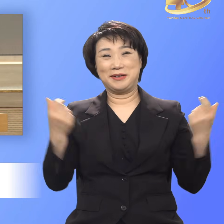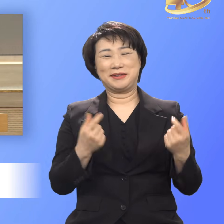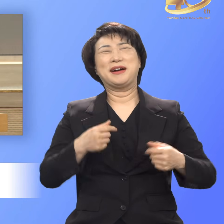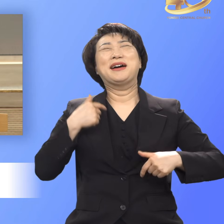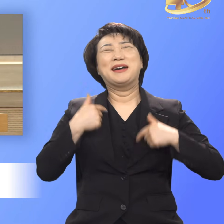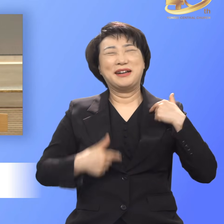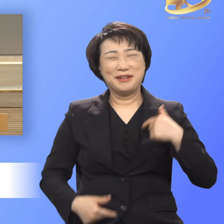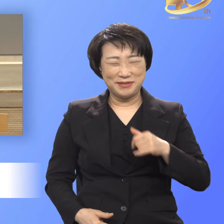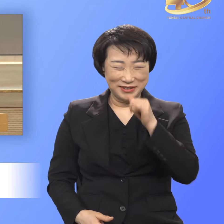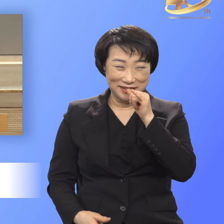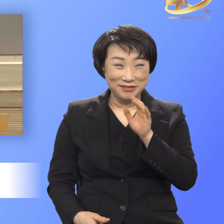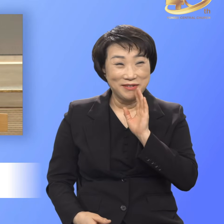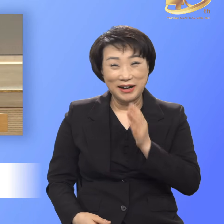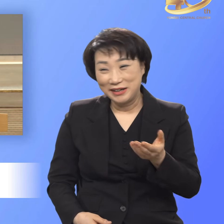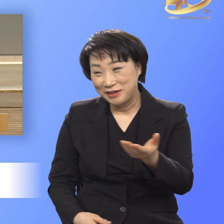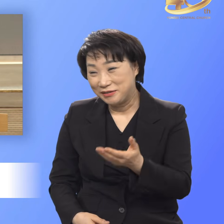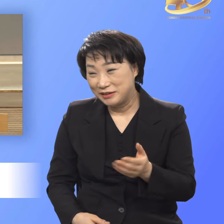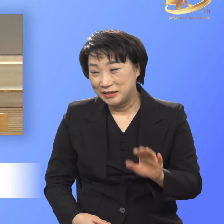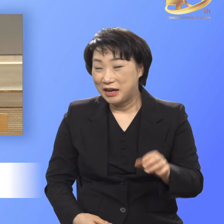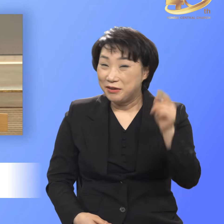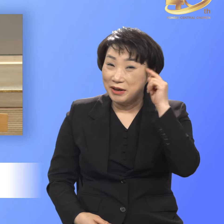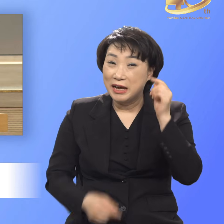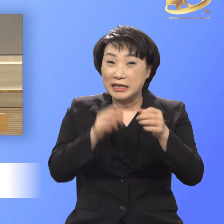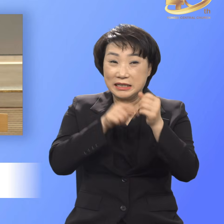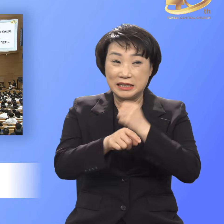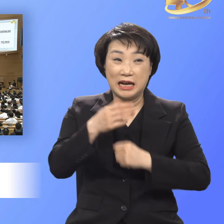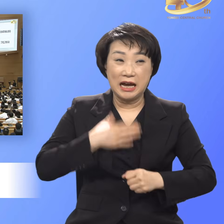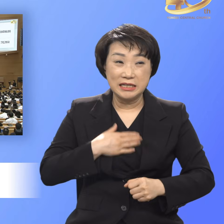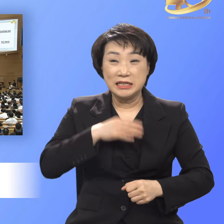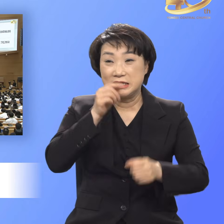기쁘잖아. 진리를 할 때 진리가 너희를 자유케